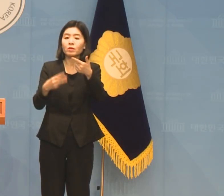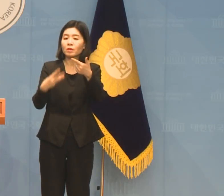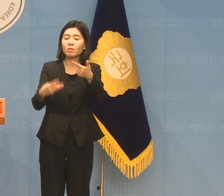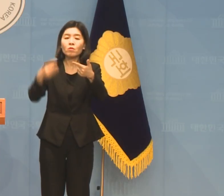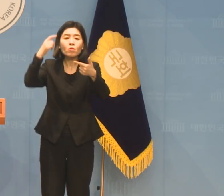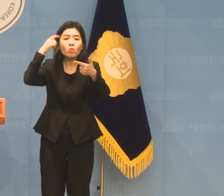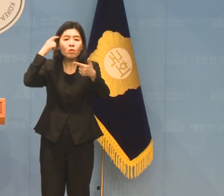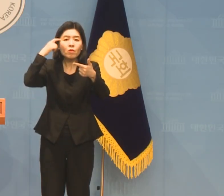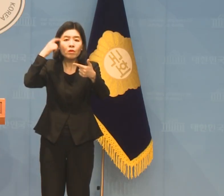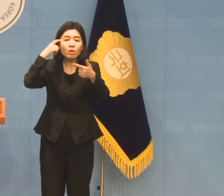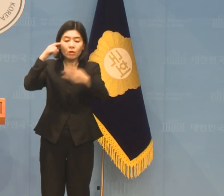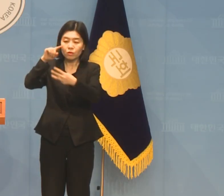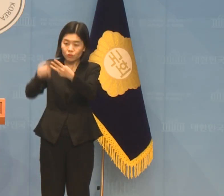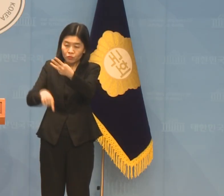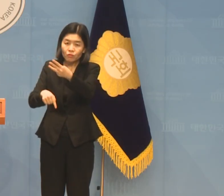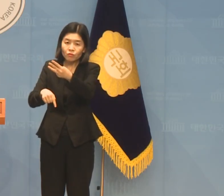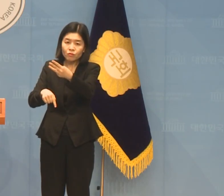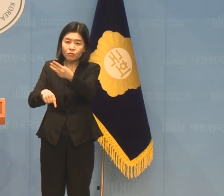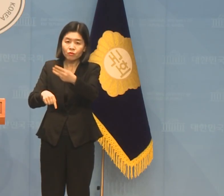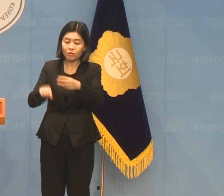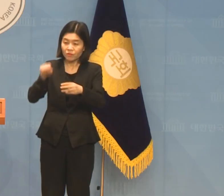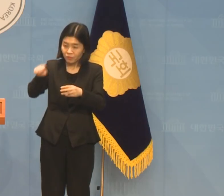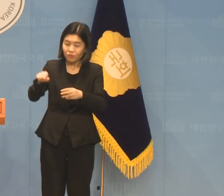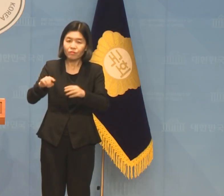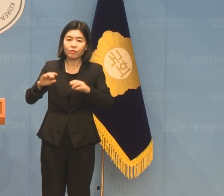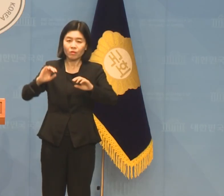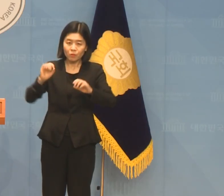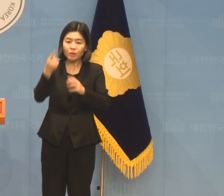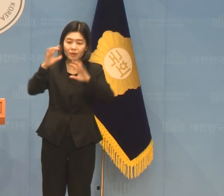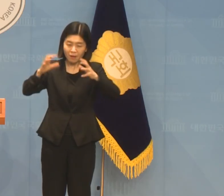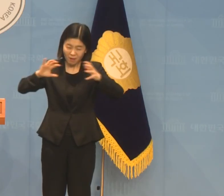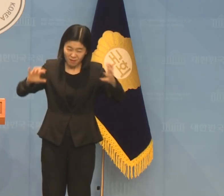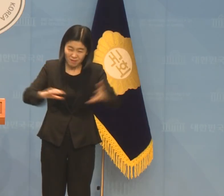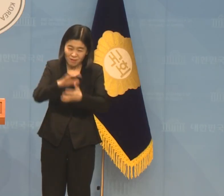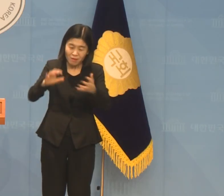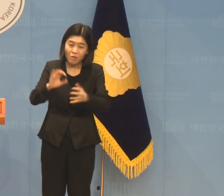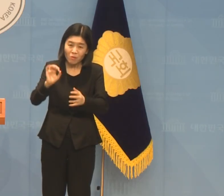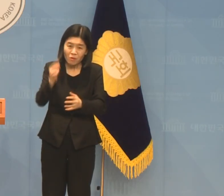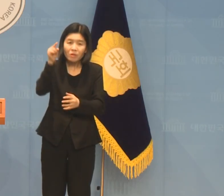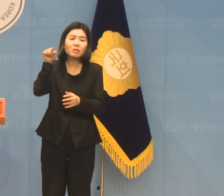내란 세력으로부터 대한민국을 구하기 위한 선거입니다.